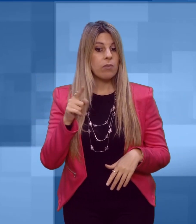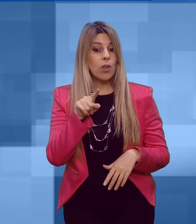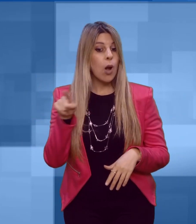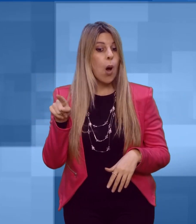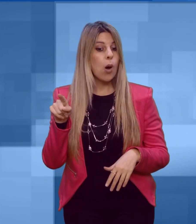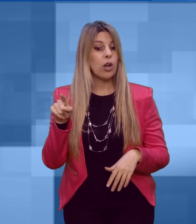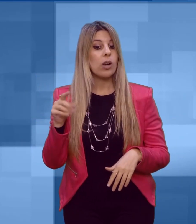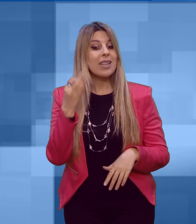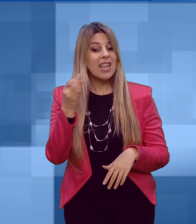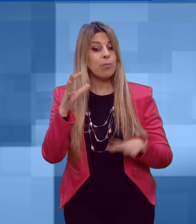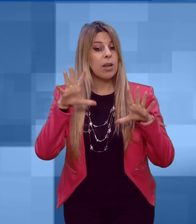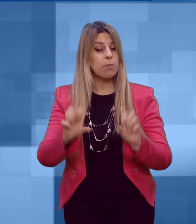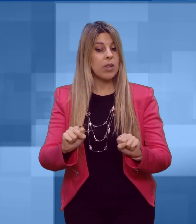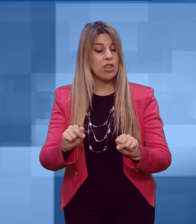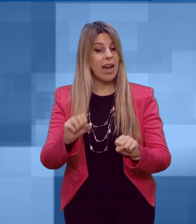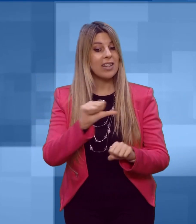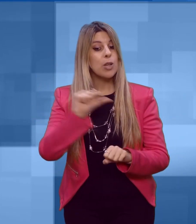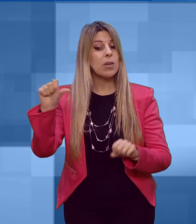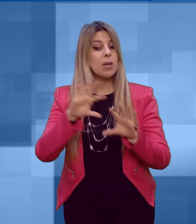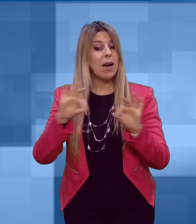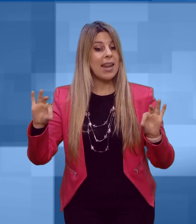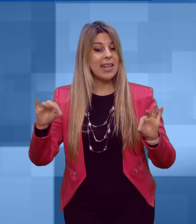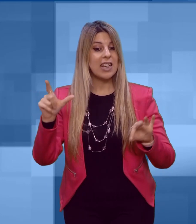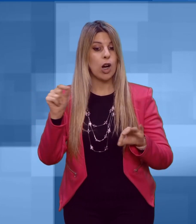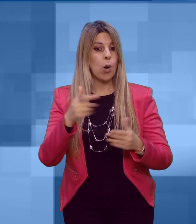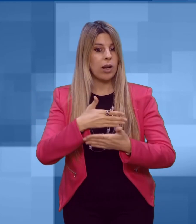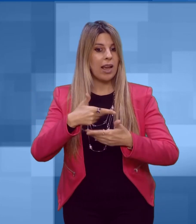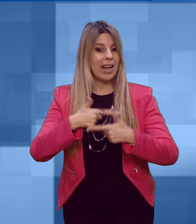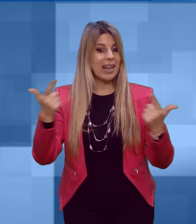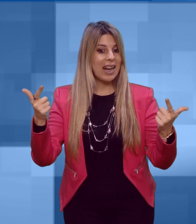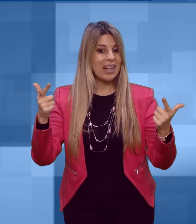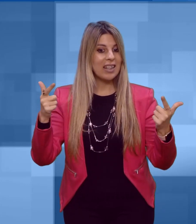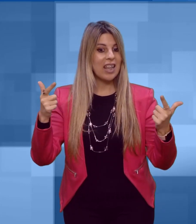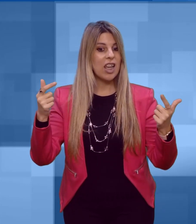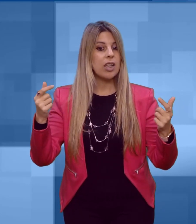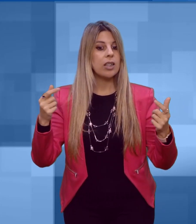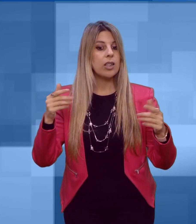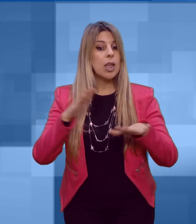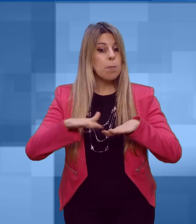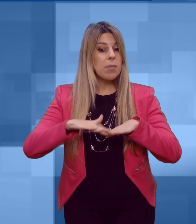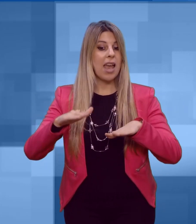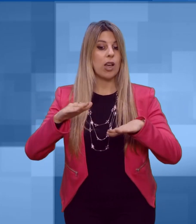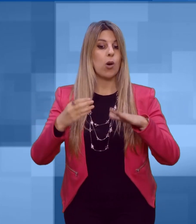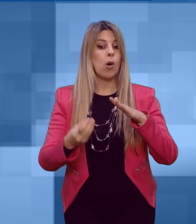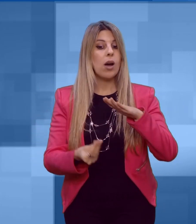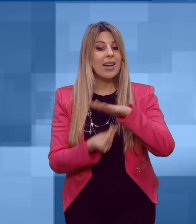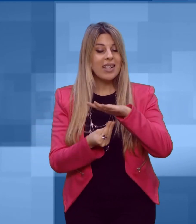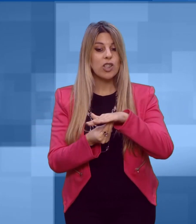dei cittadini, che possono segnalare al numero verde 1515 qualsiasi elemento